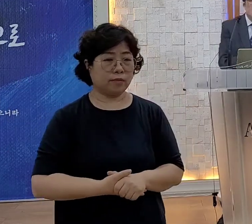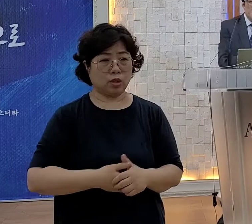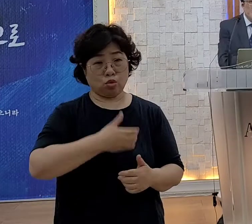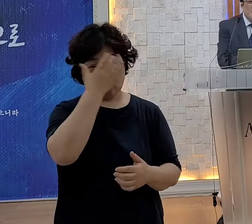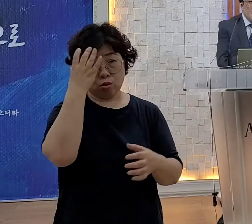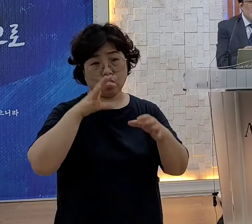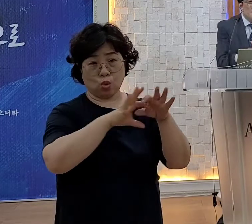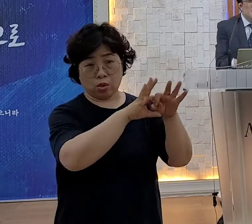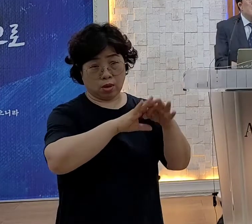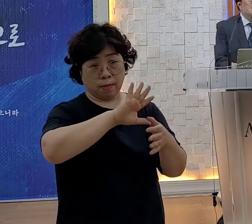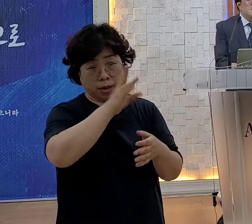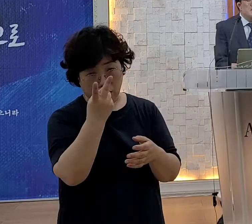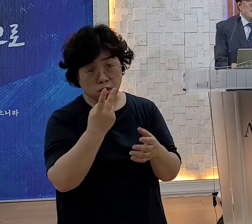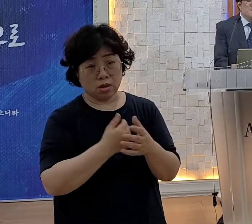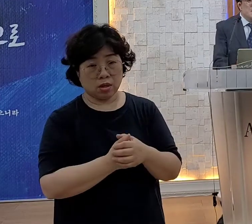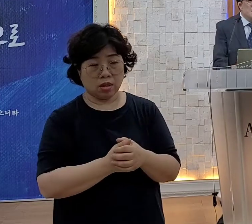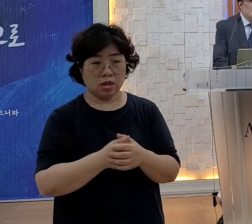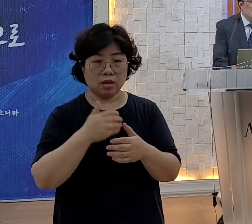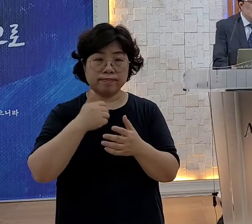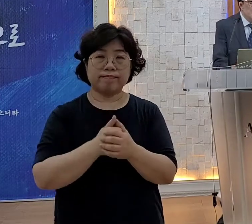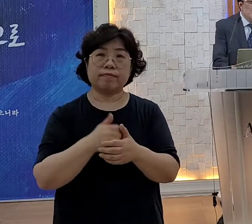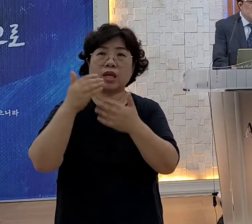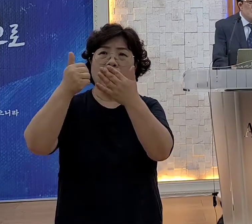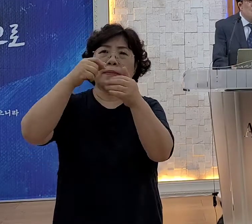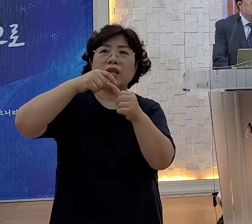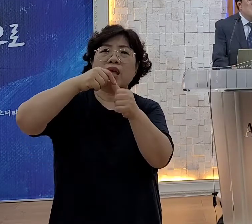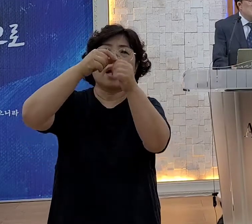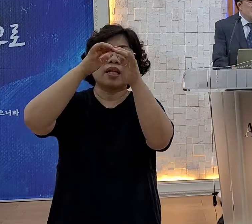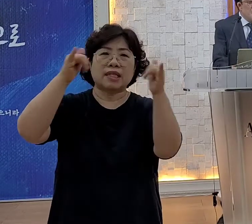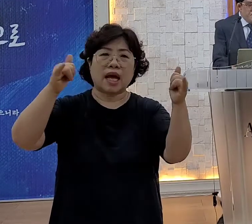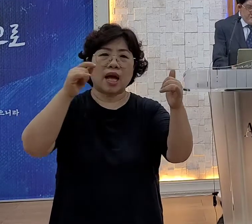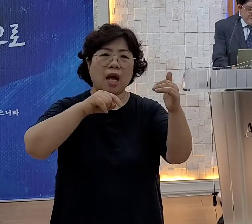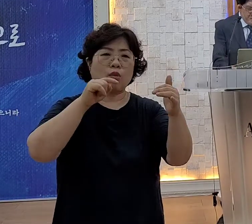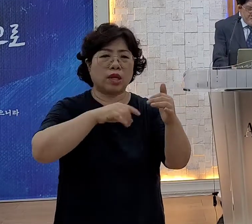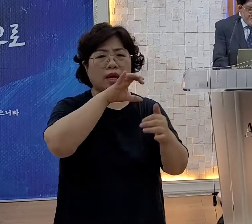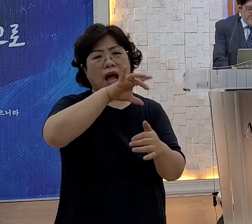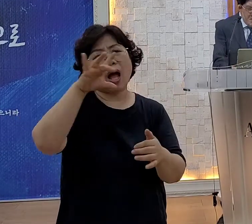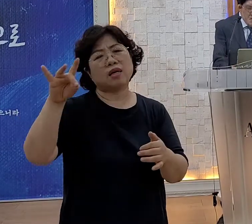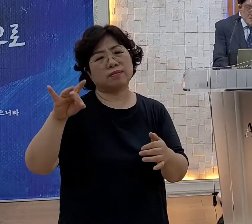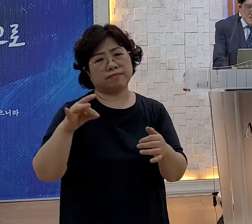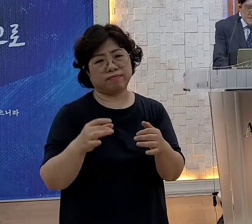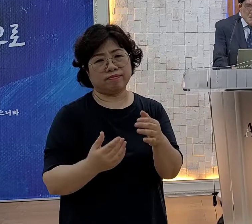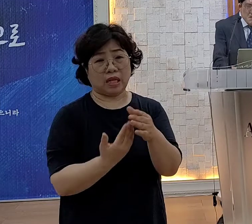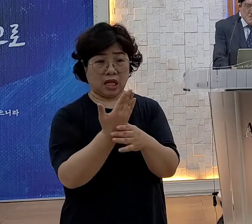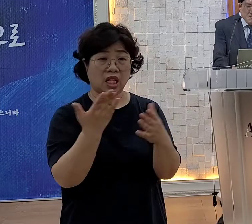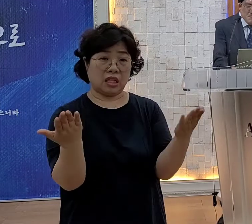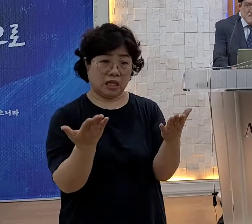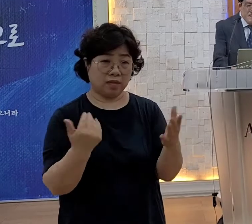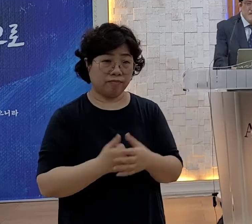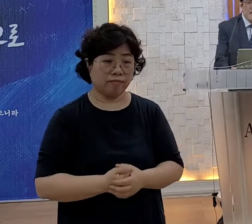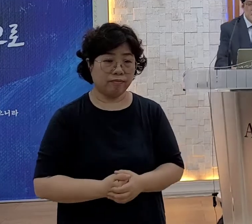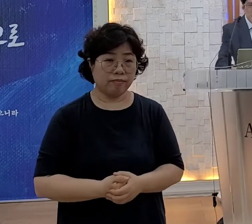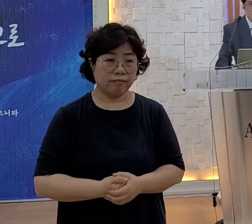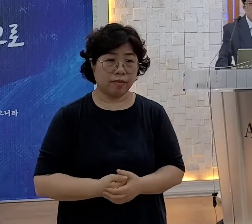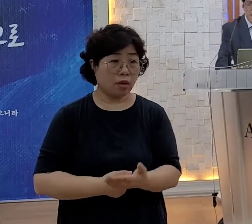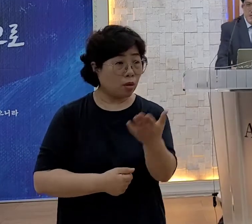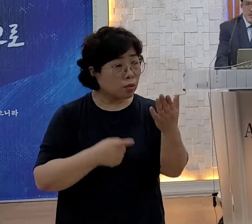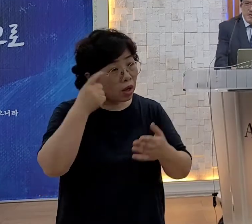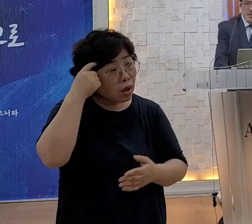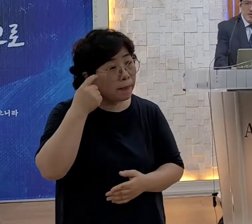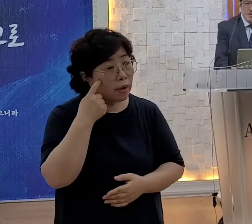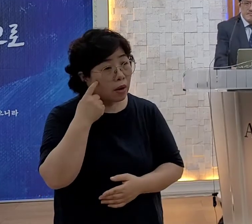이런 일들이 하나님이 택한 자들 가운데서는 이렇게 종종 있습니다. 여러분 한번 생각해 보세요.